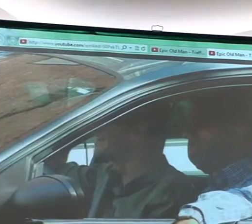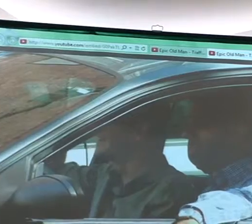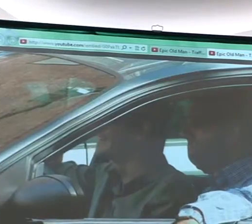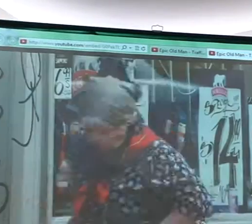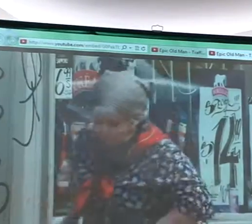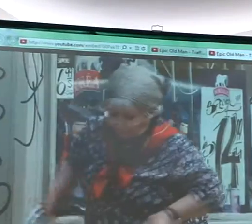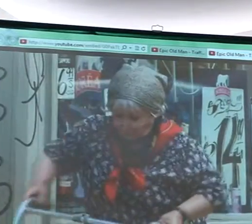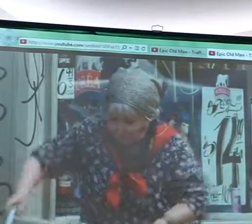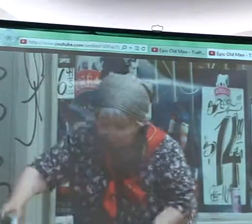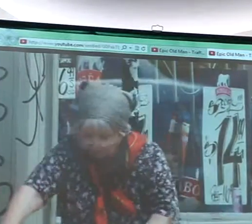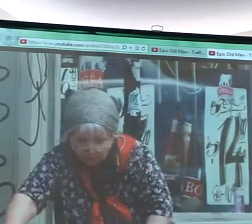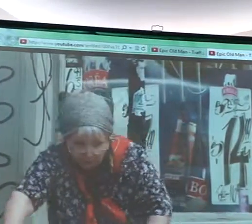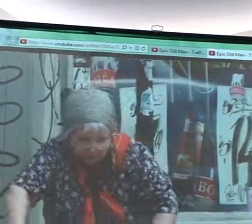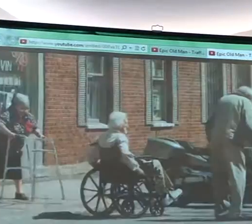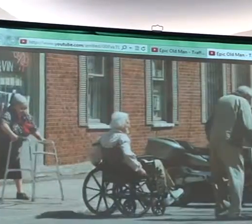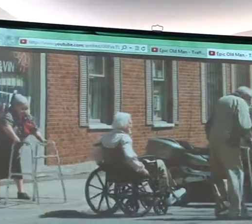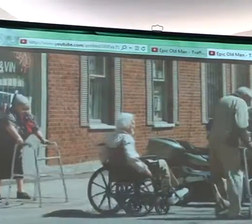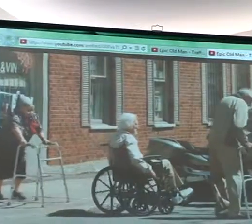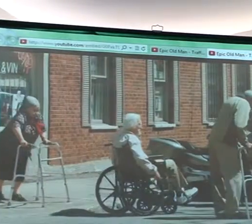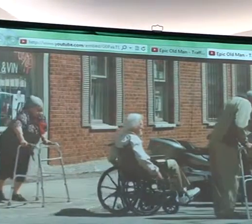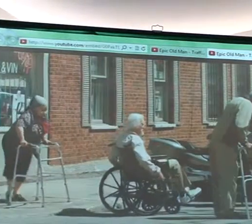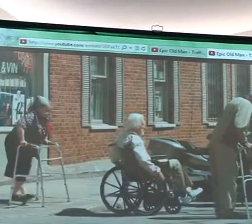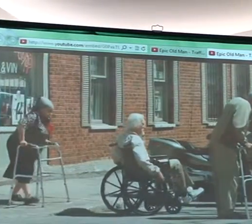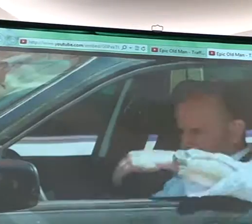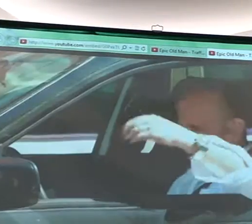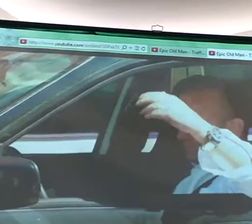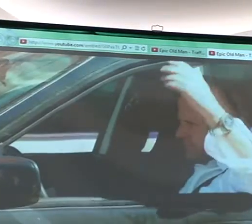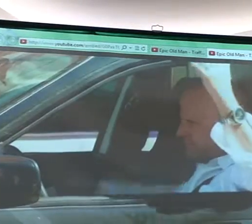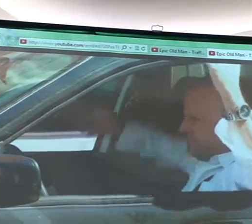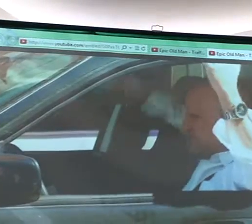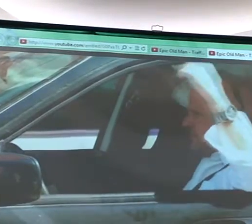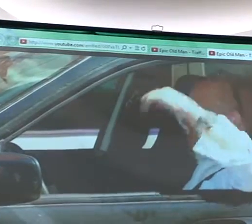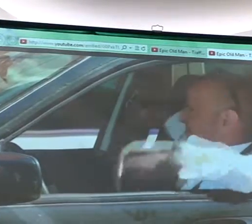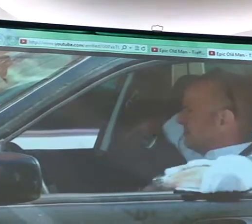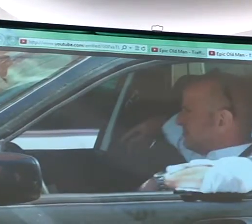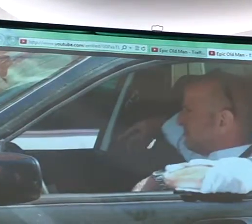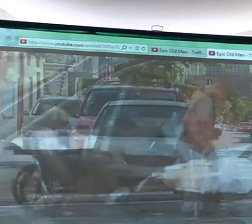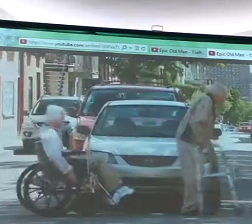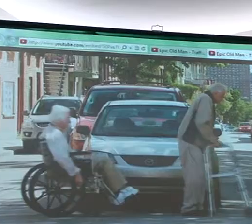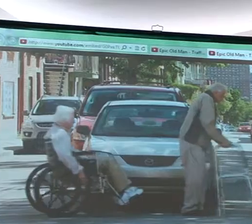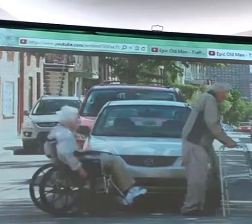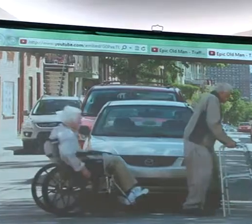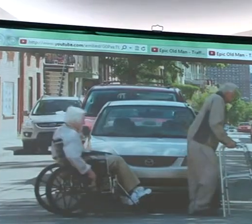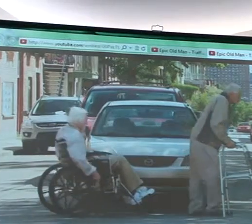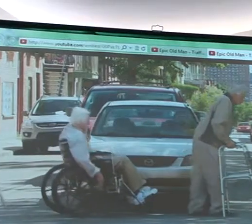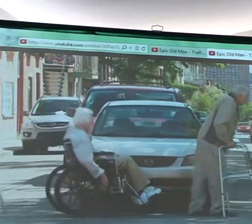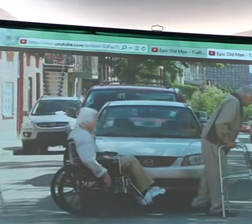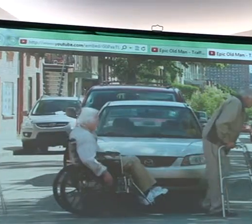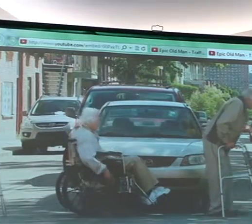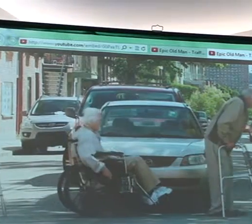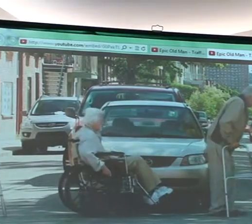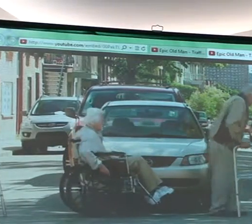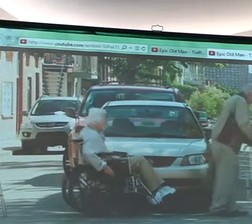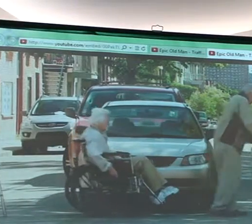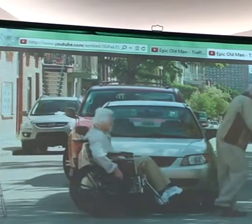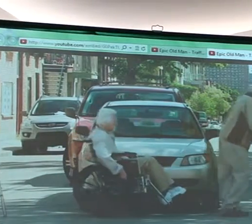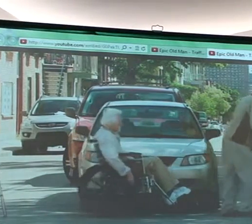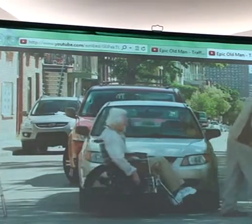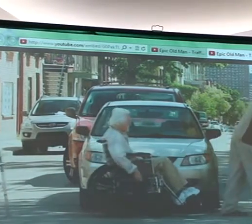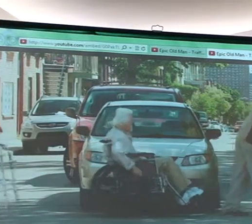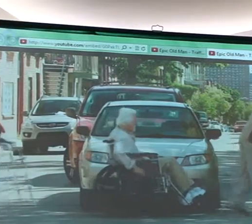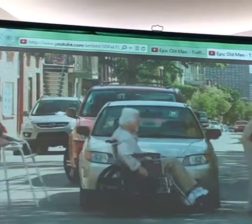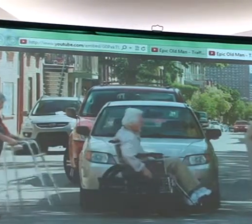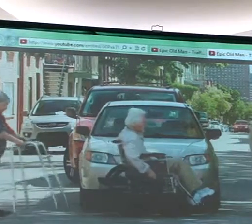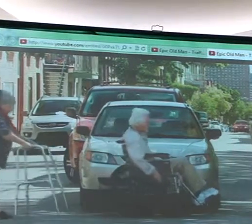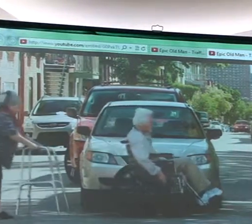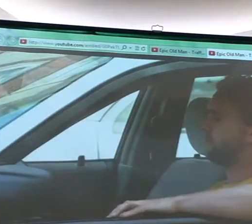não atravessou a rua ainda. E eles fazem a volta e começam a voltar. E aumentando a quantidade de carros